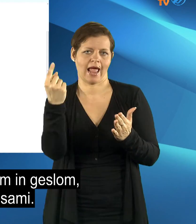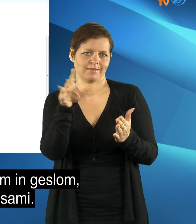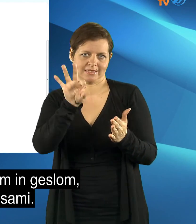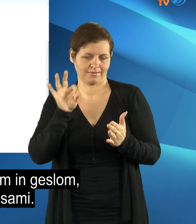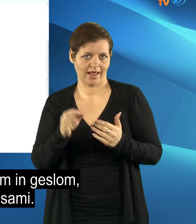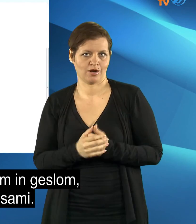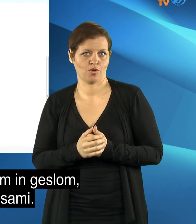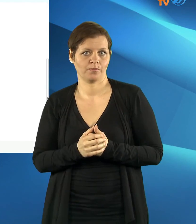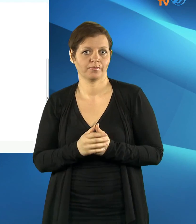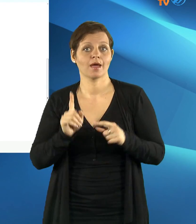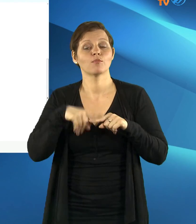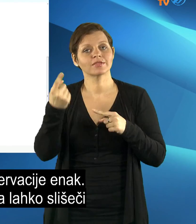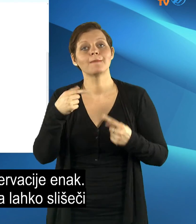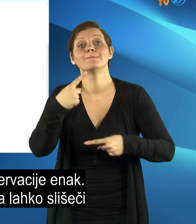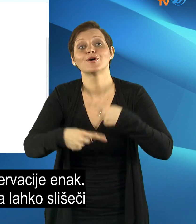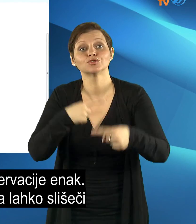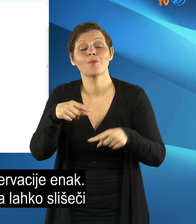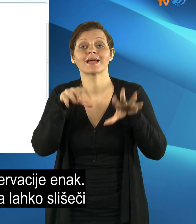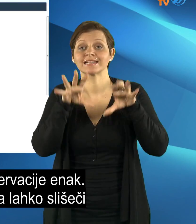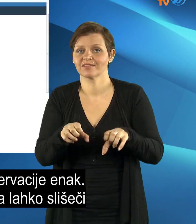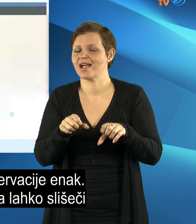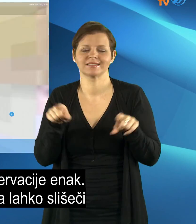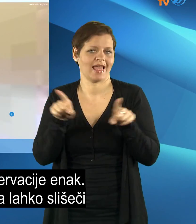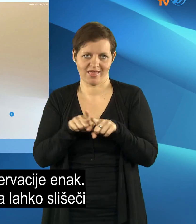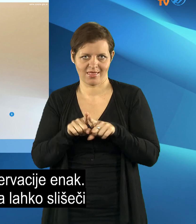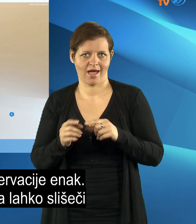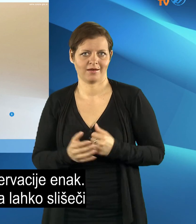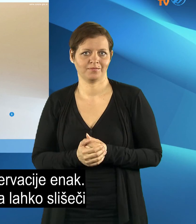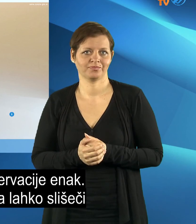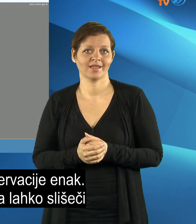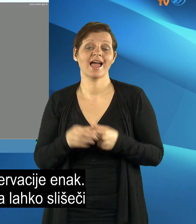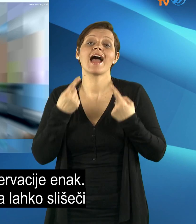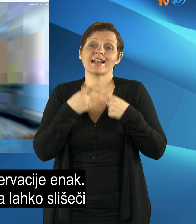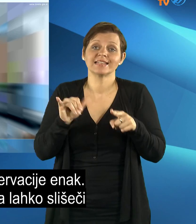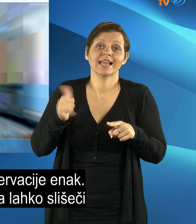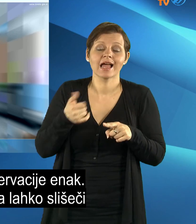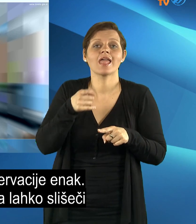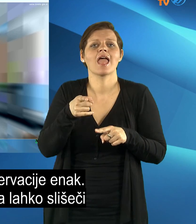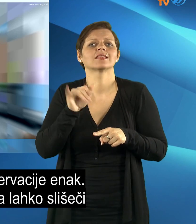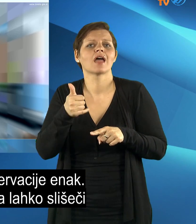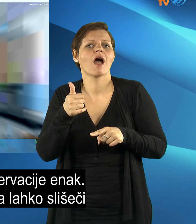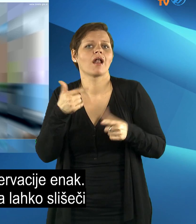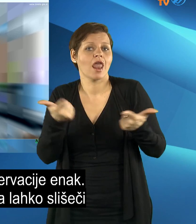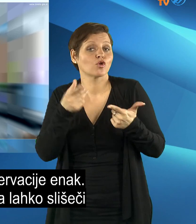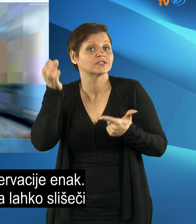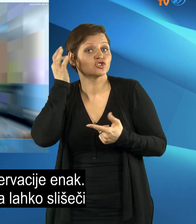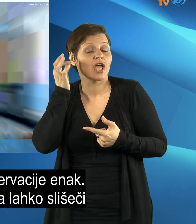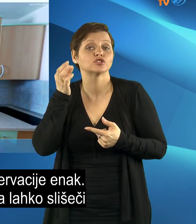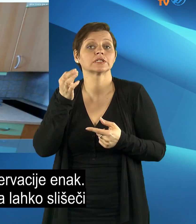ju izberejo sami. Nato je postopek rezervacije enak. Razlika je le v tem, da lahko slišeči